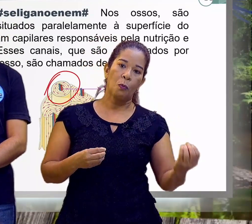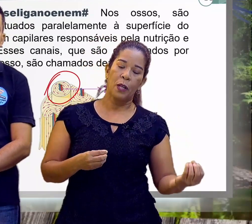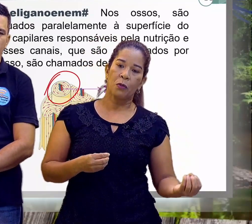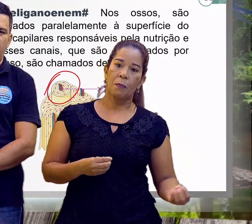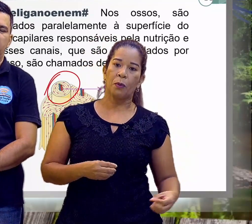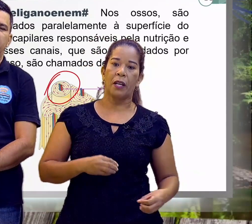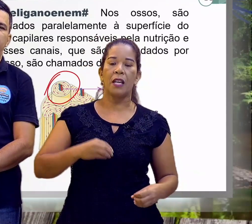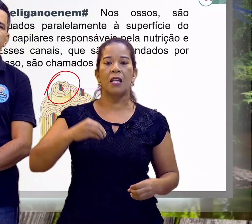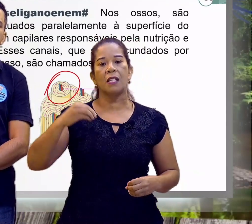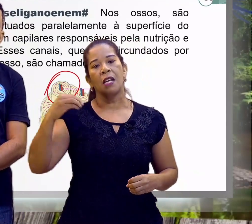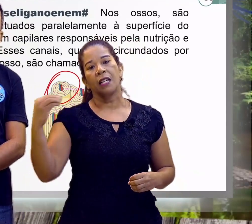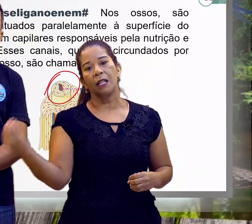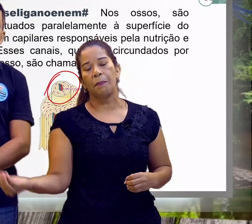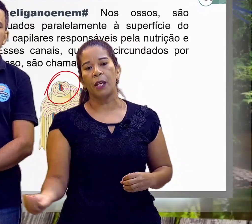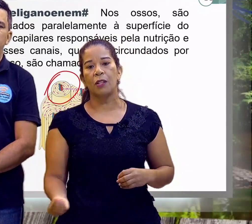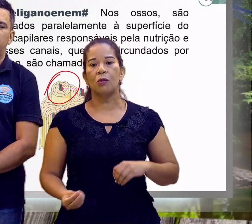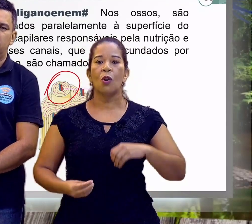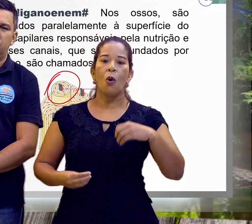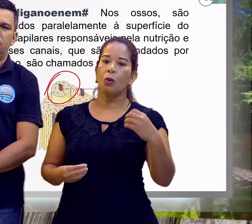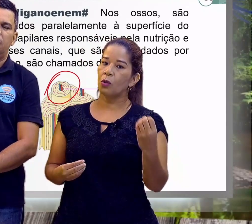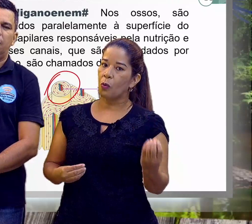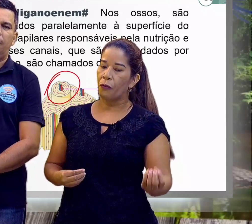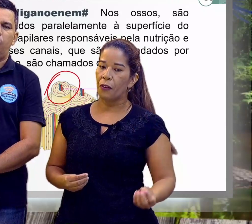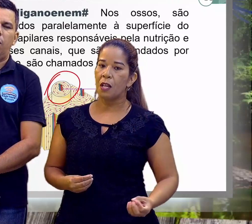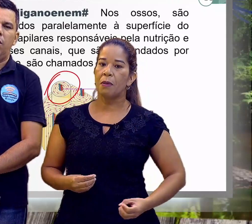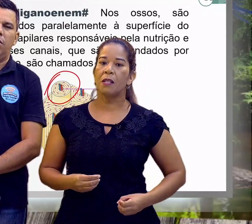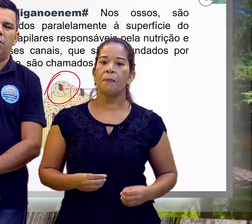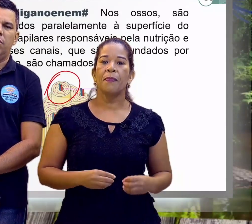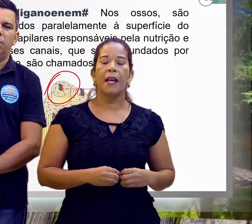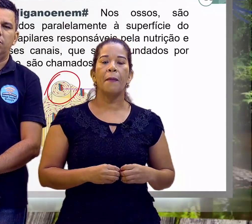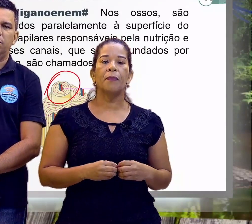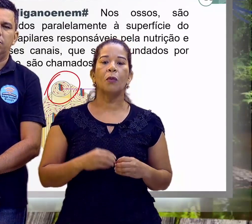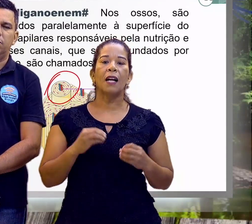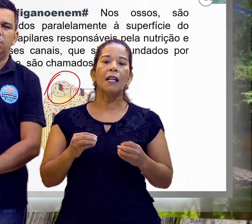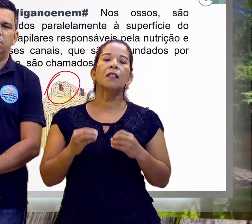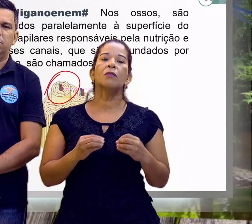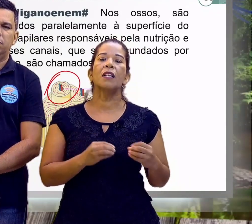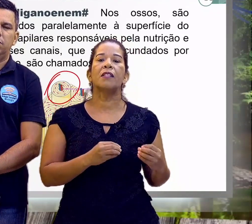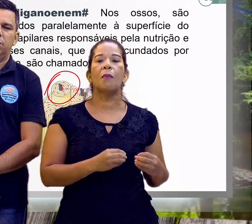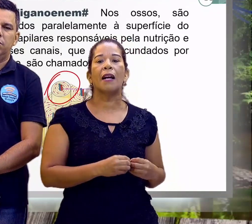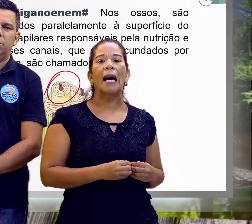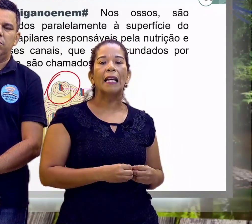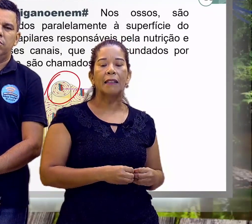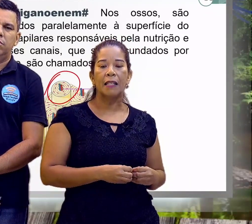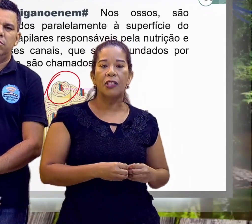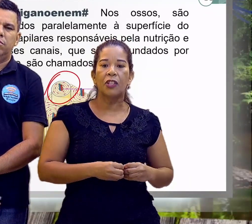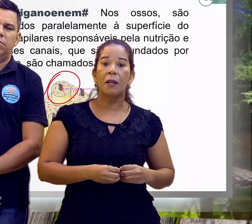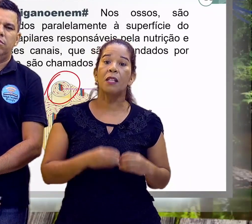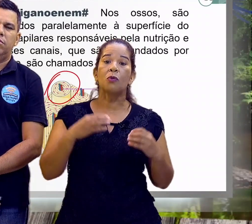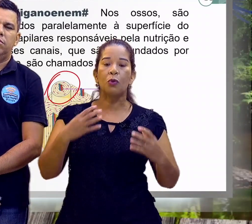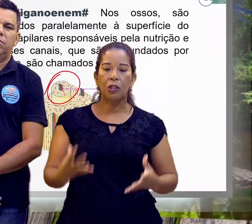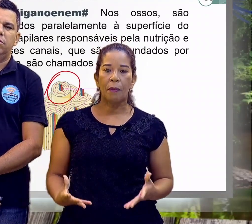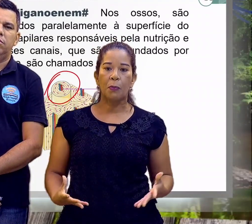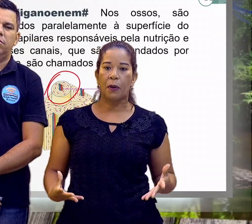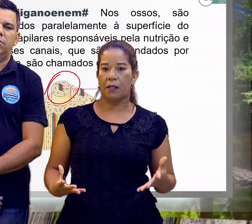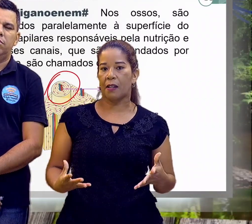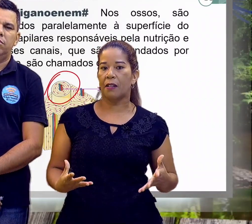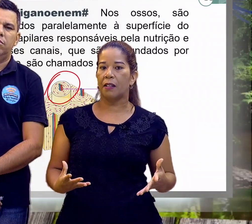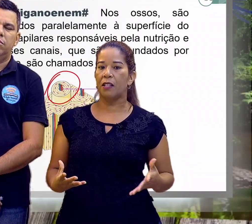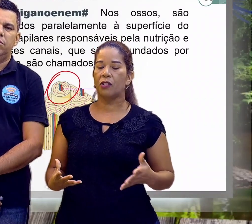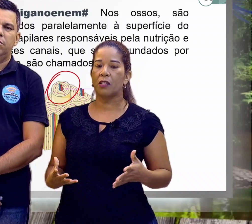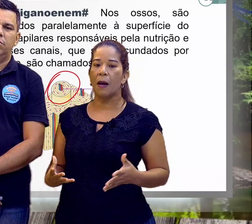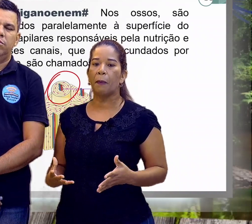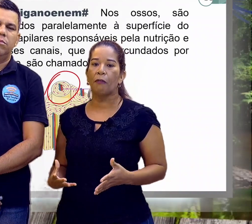alguns ricos em proteínas, lipídios, outros com fibras, né? Então, cada um deles tem uma característica e justamente por